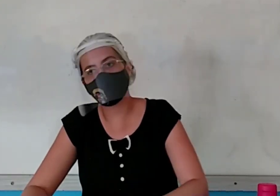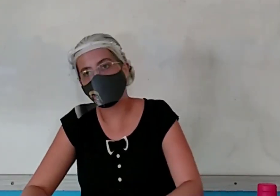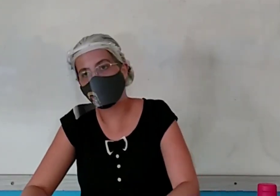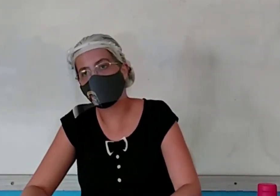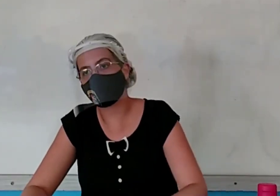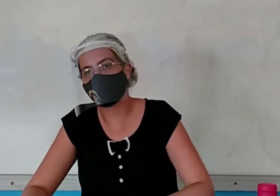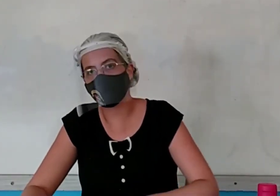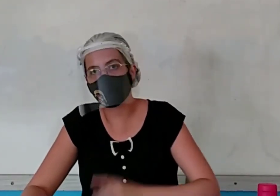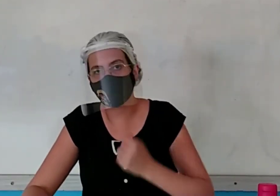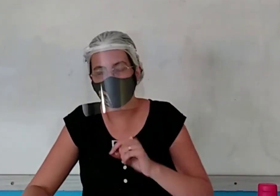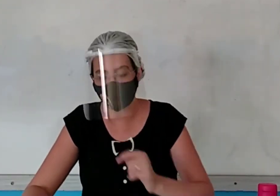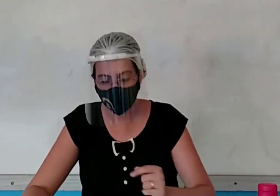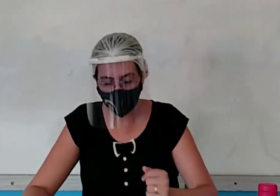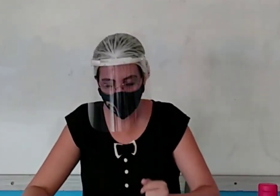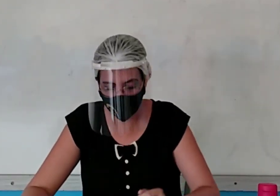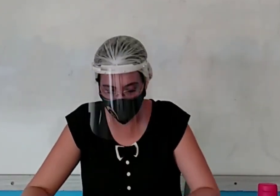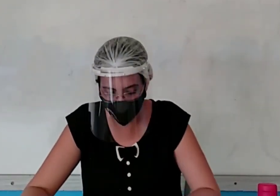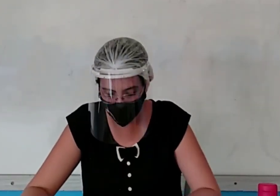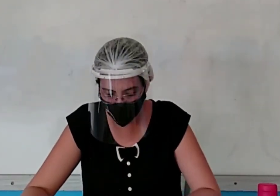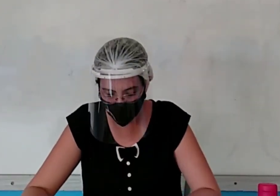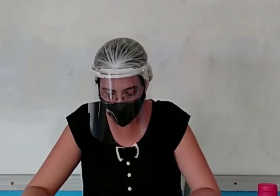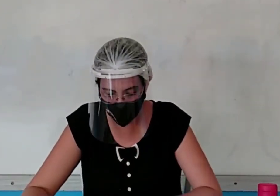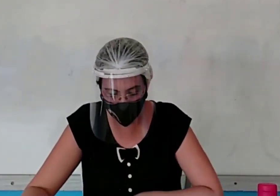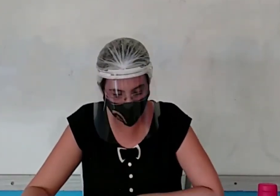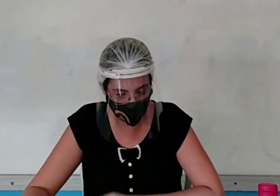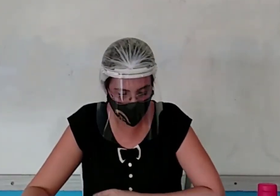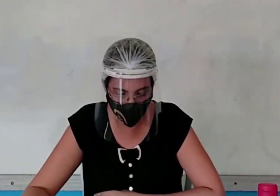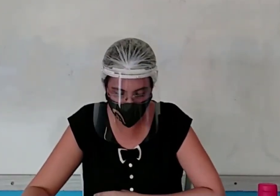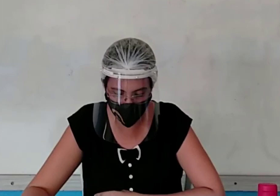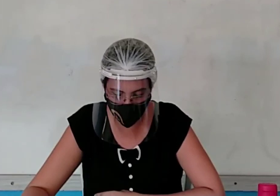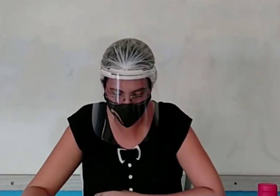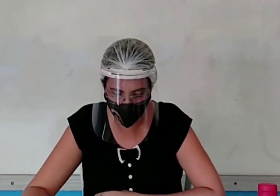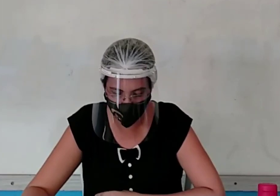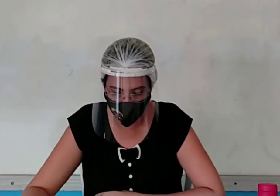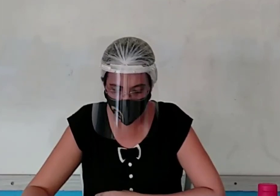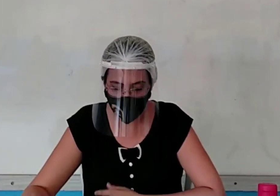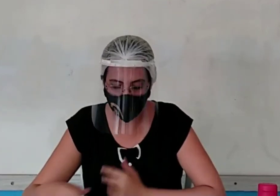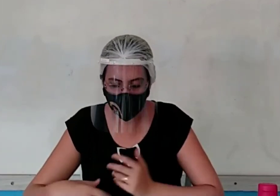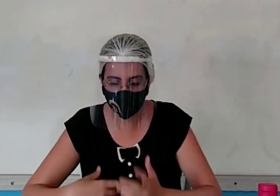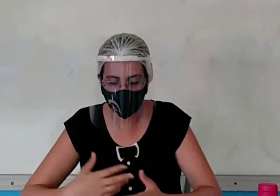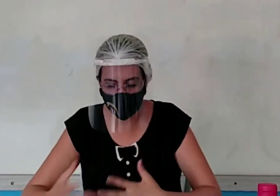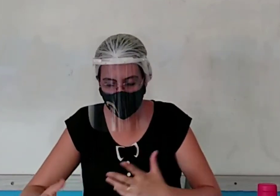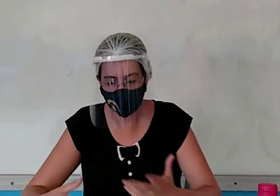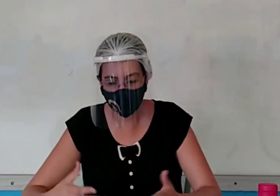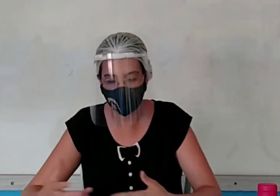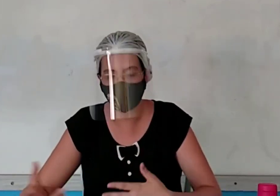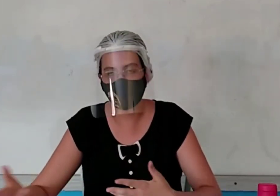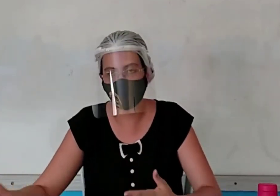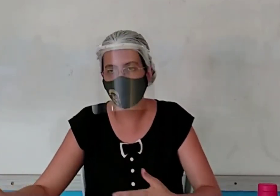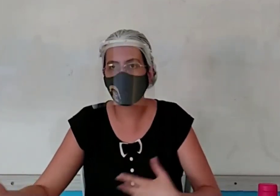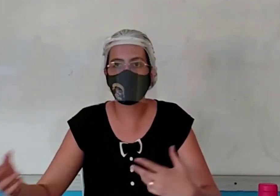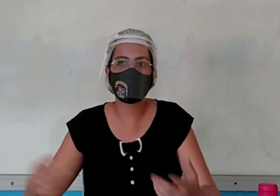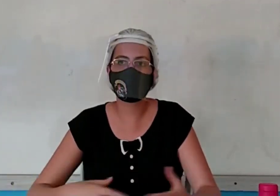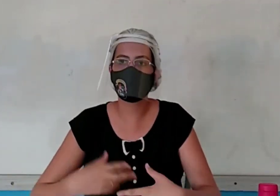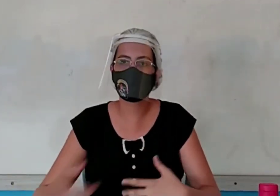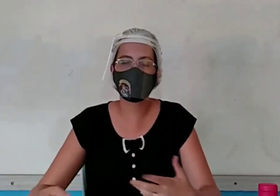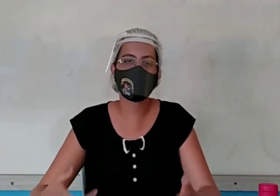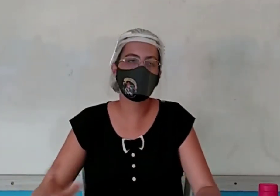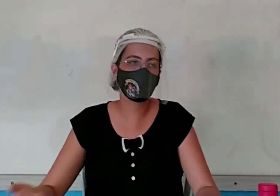está em casa vai só receber o registro da atividade por mim. E como todas as respostas são pessoais, não tem como eu